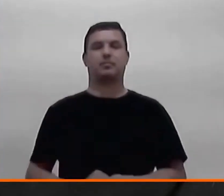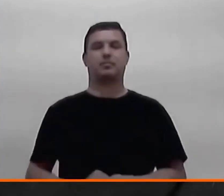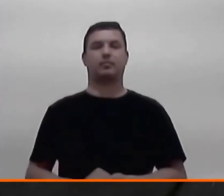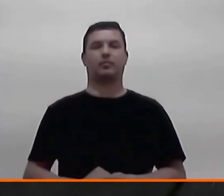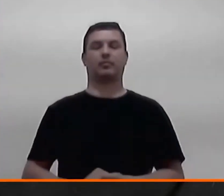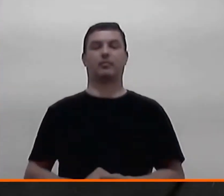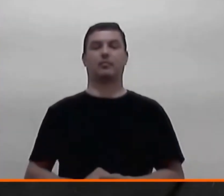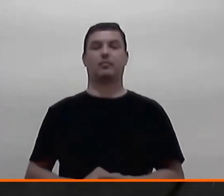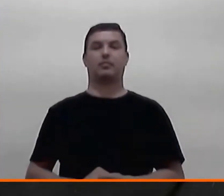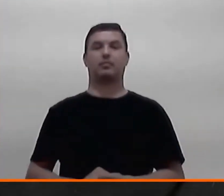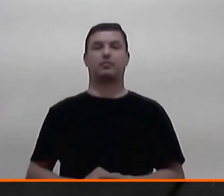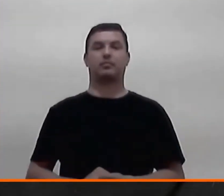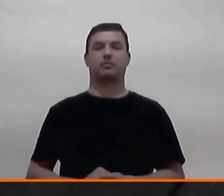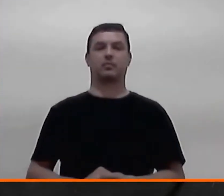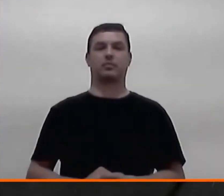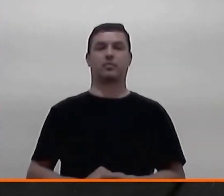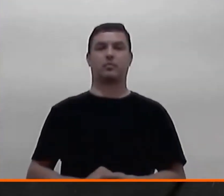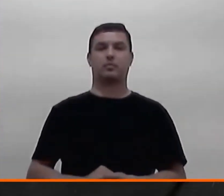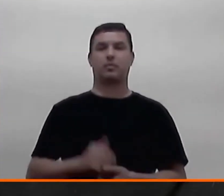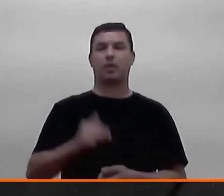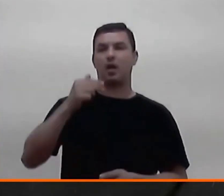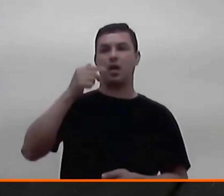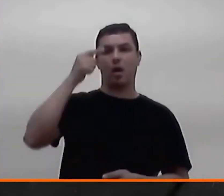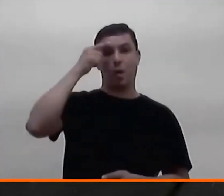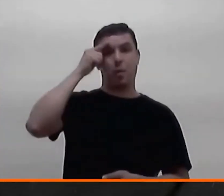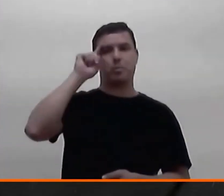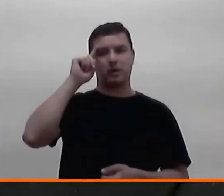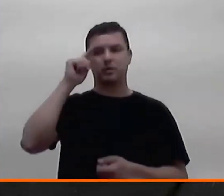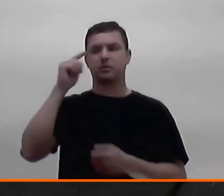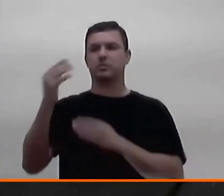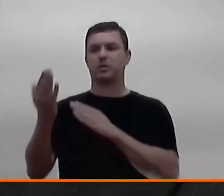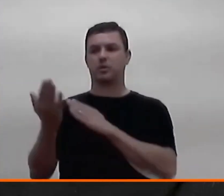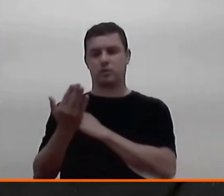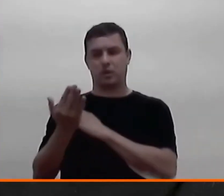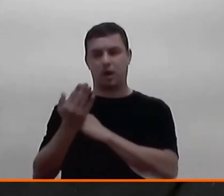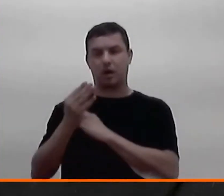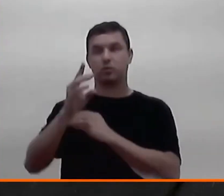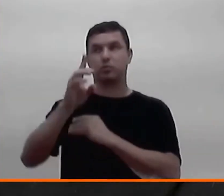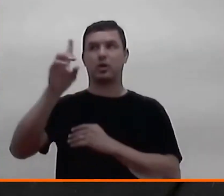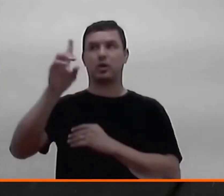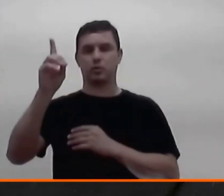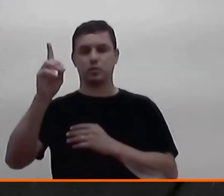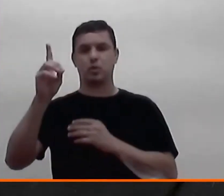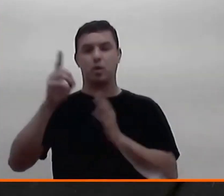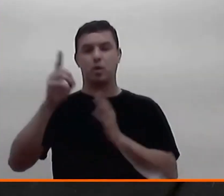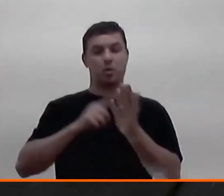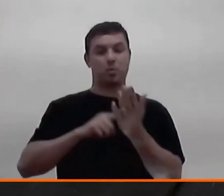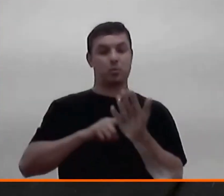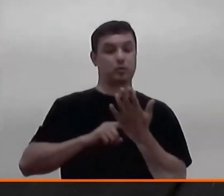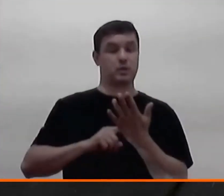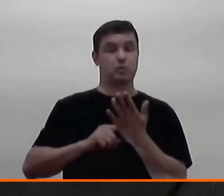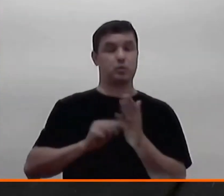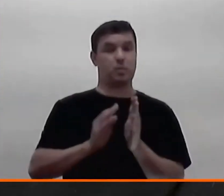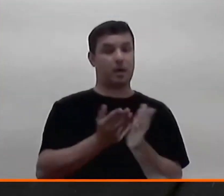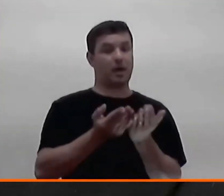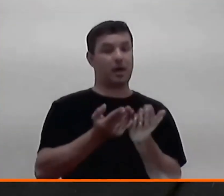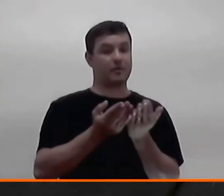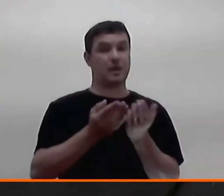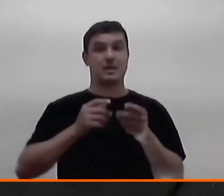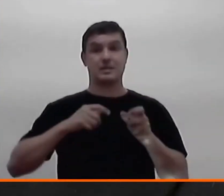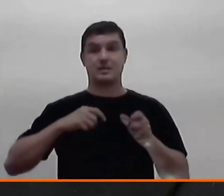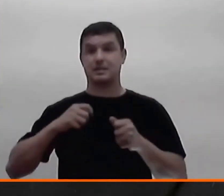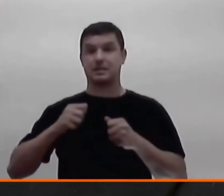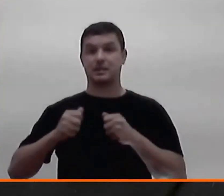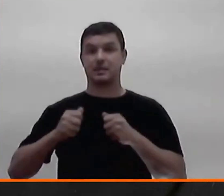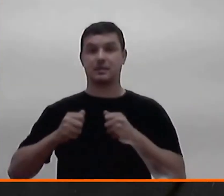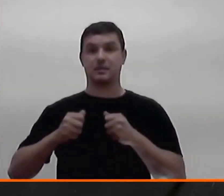Pedro sempre tem nos ajudado com Salmo 2 e Salmo 110. Vamos ver os